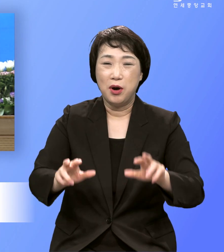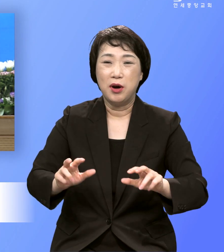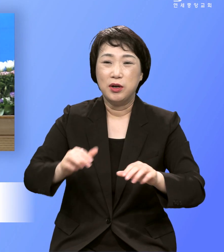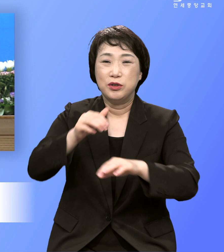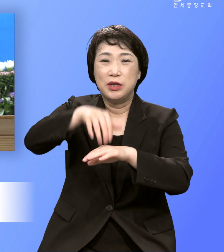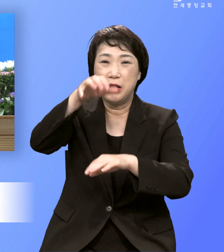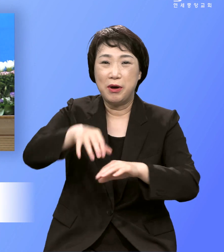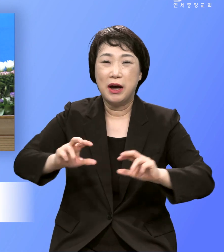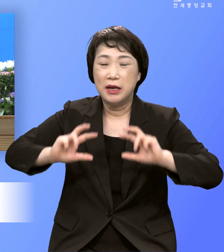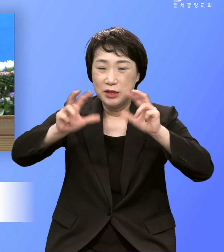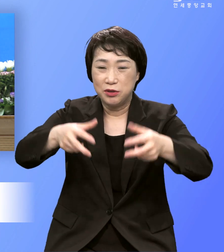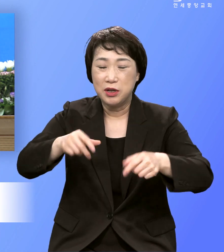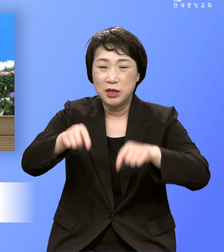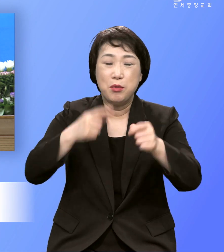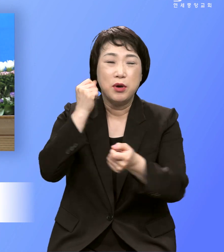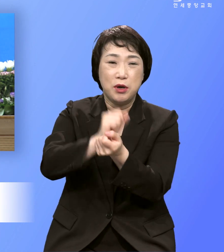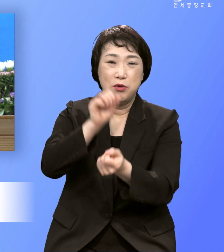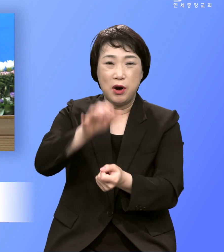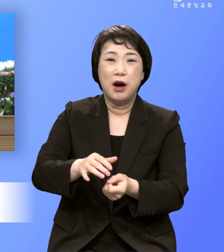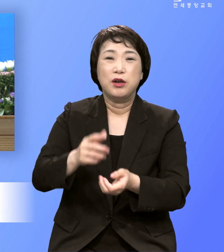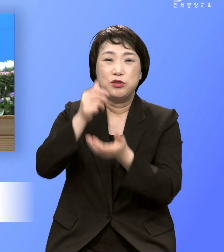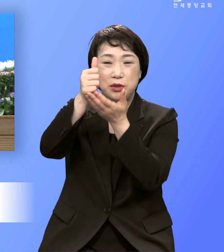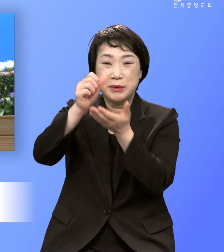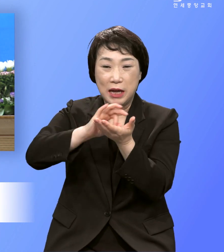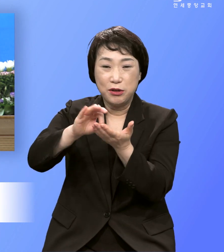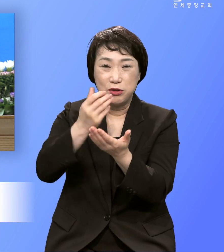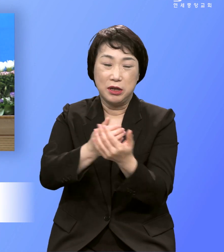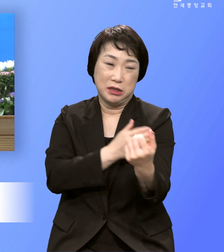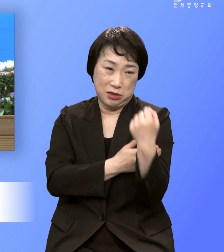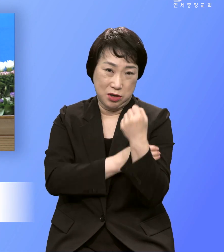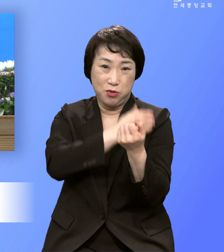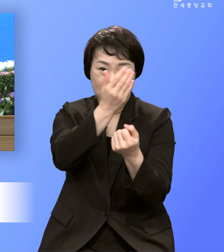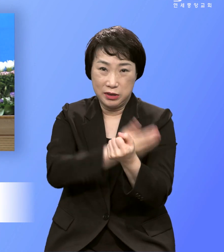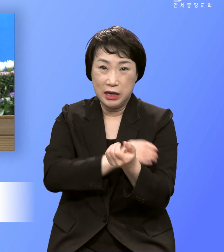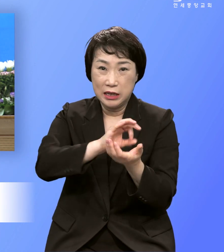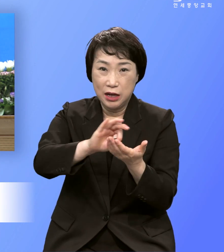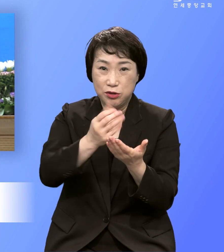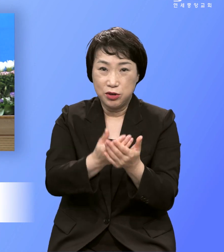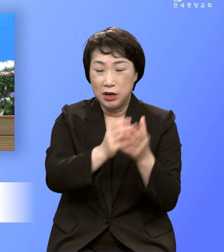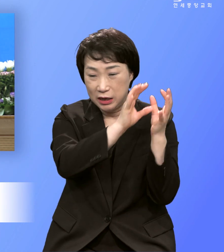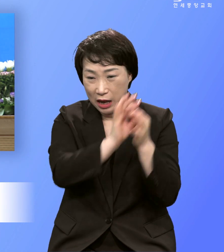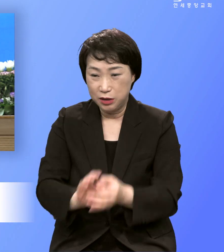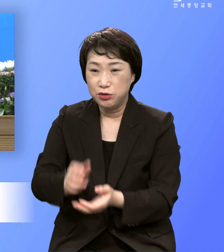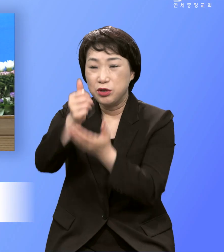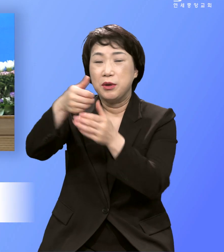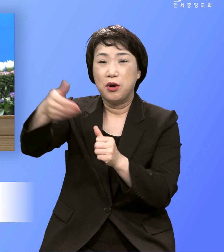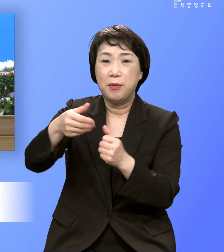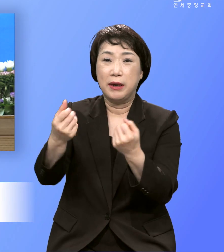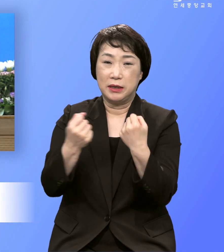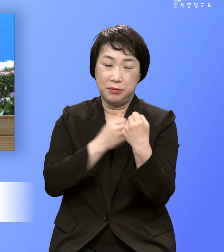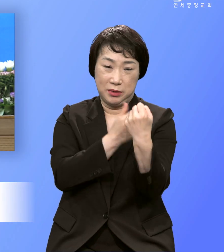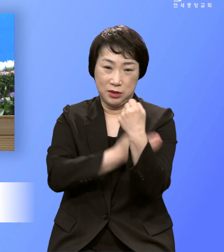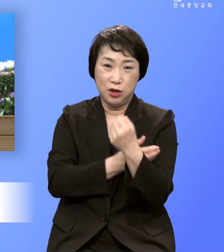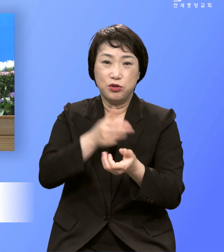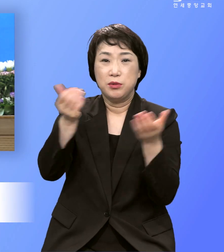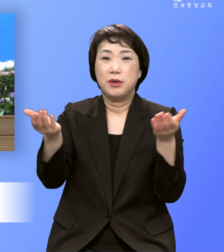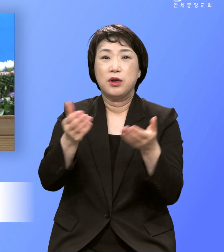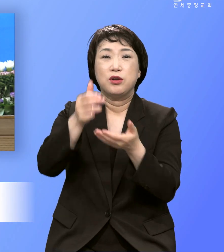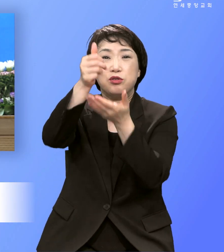사무대가 주님이 쓰시고자 하십니다. 능력과 권세로 사용하여 주시고 계속해서 주님이 공급하신 힘과 능력으로 주님 맡겨진